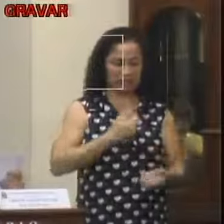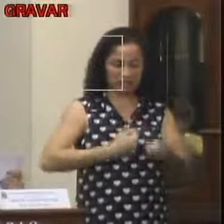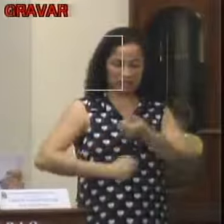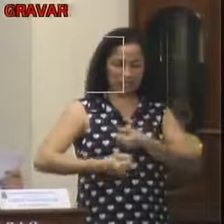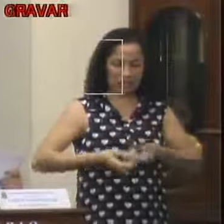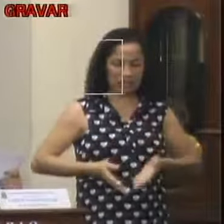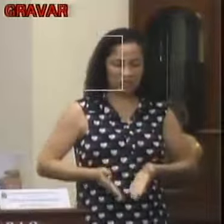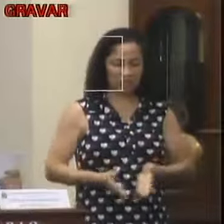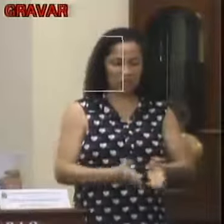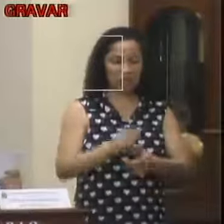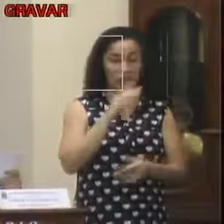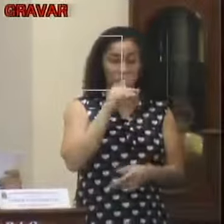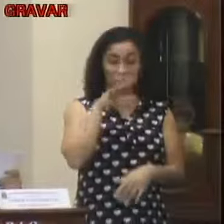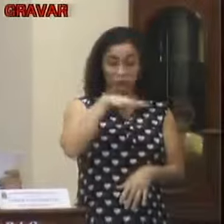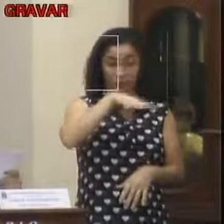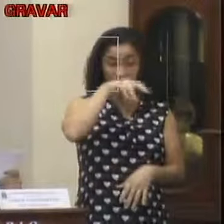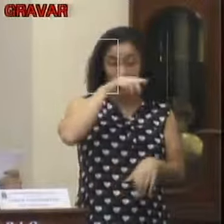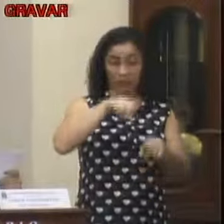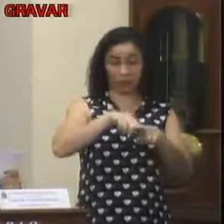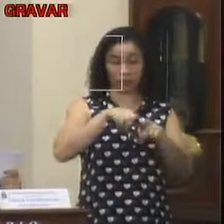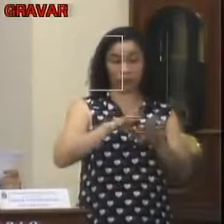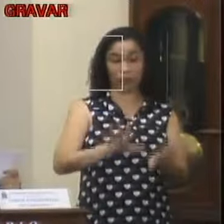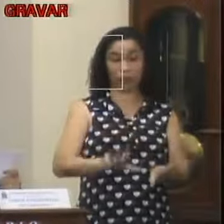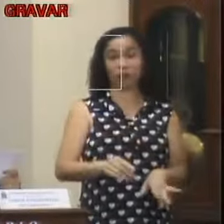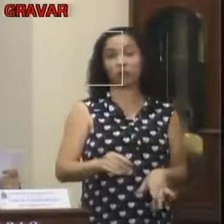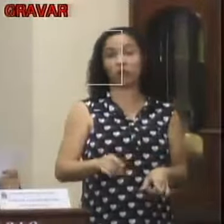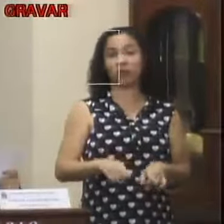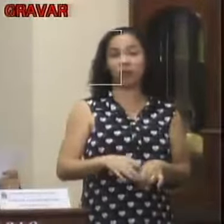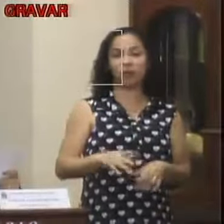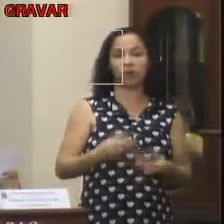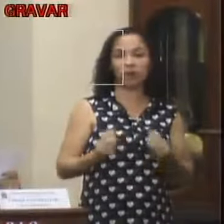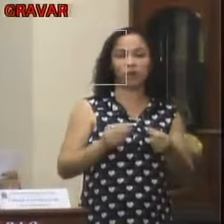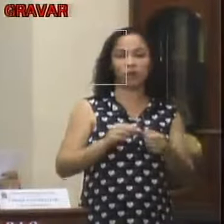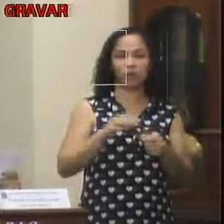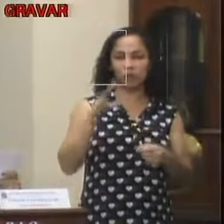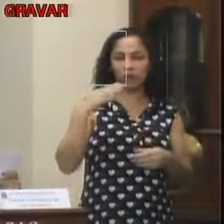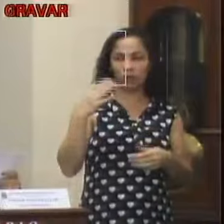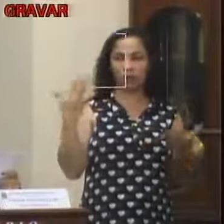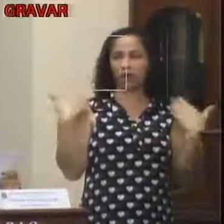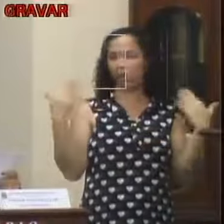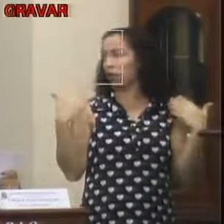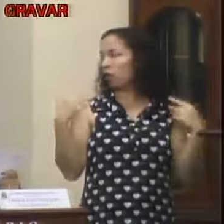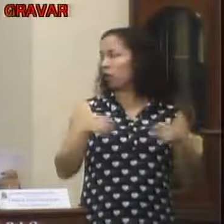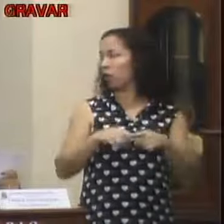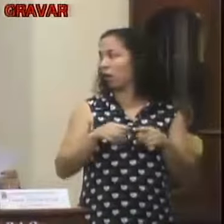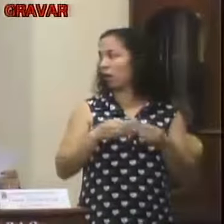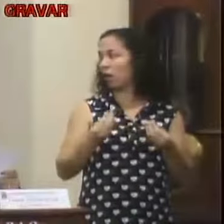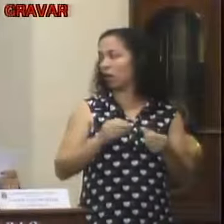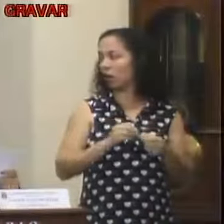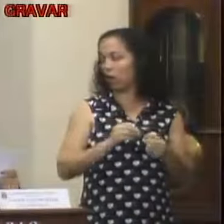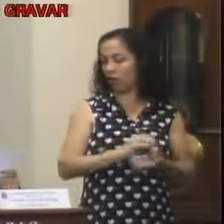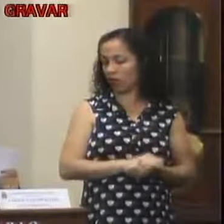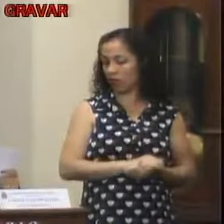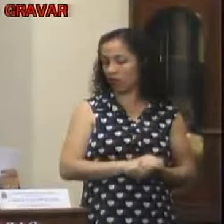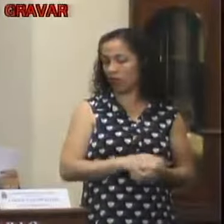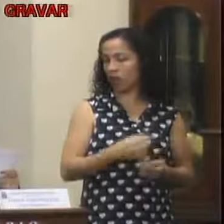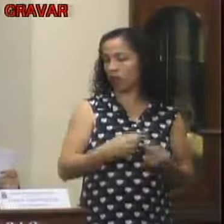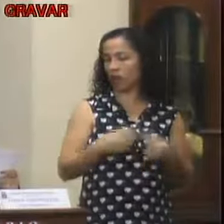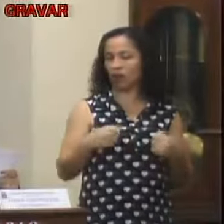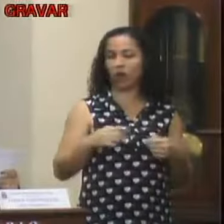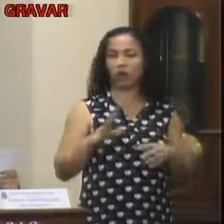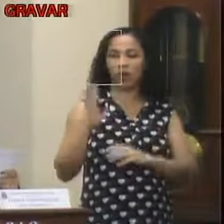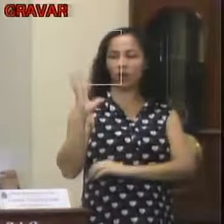existente na rua acima mencionada exala um cheiro insuportável que se agrava nos dias quentes. Diante de tais fatos, a necessidade que se tome medidas necessárias